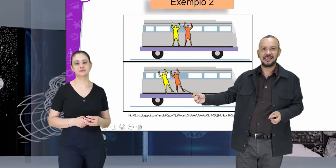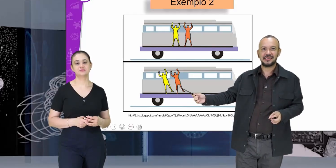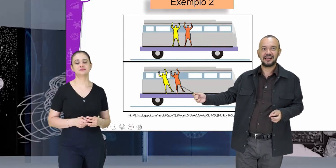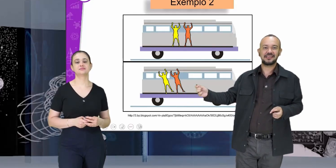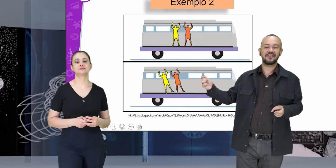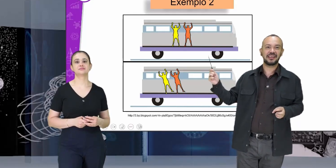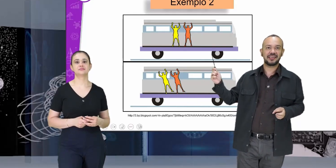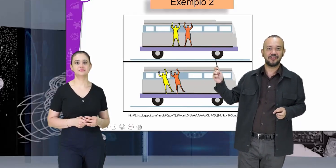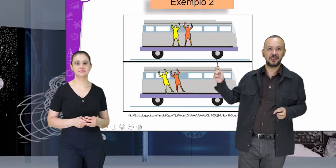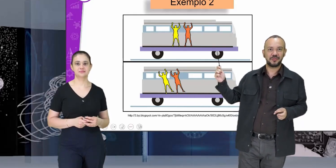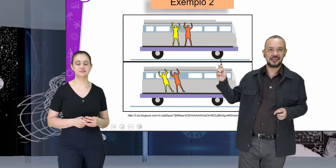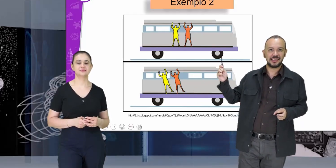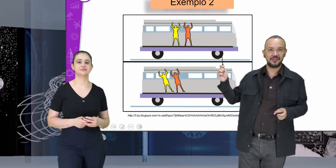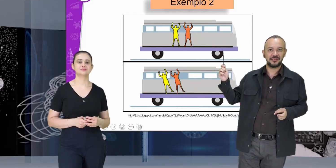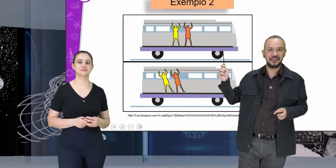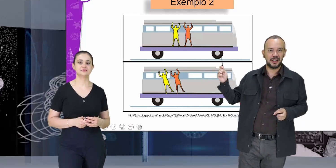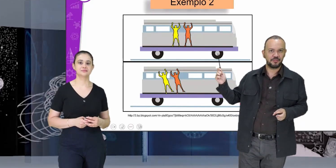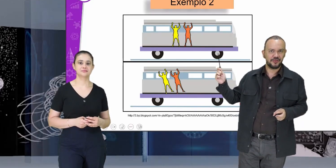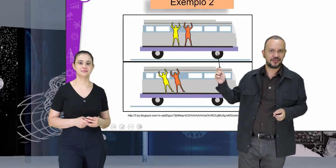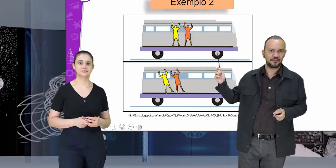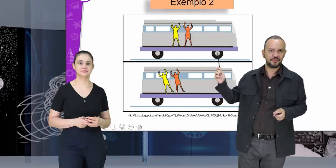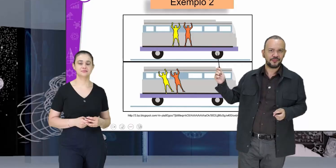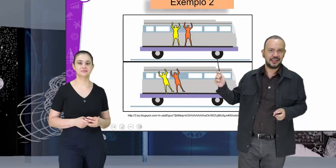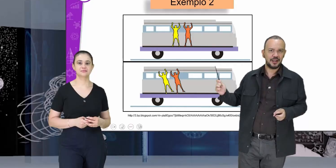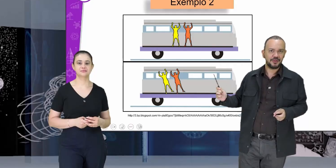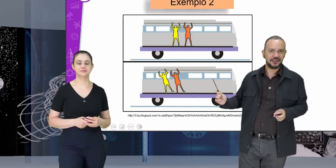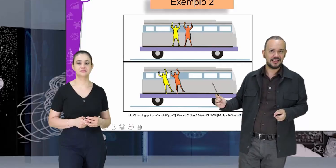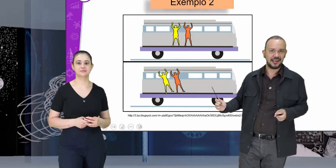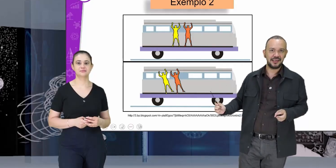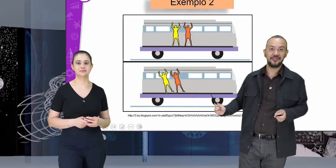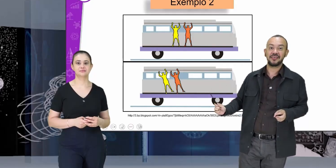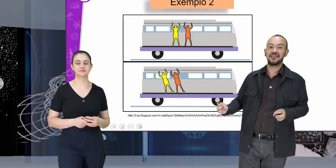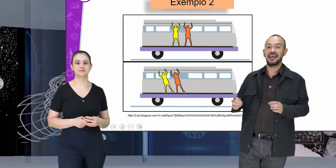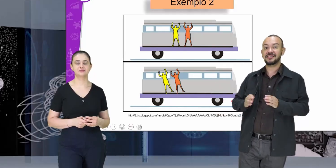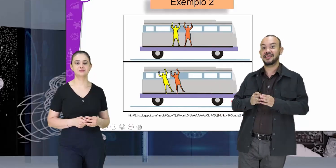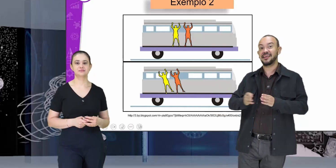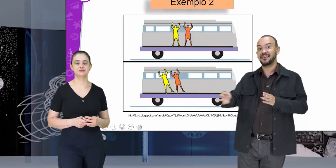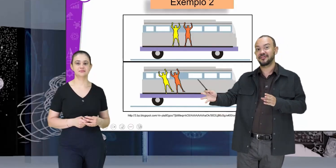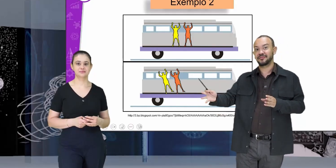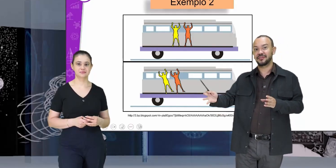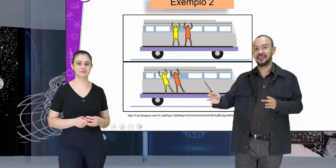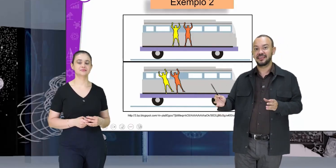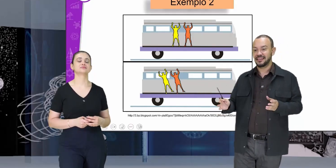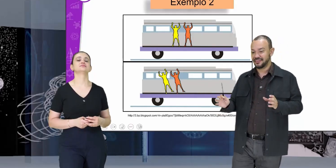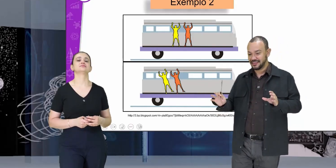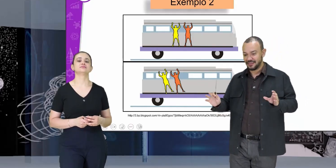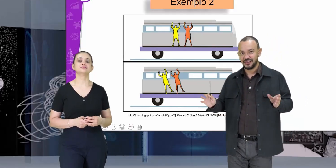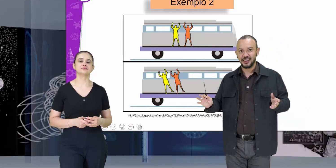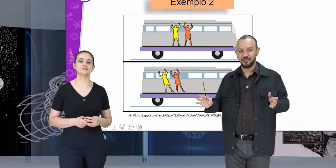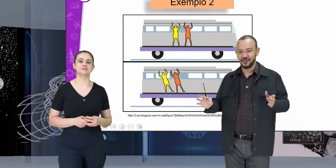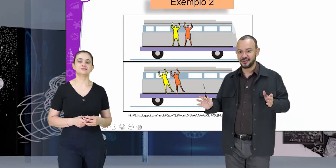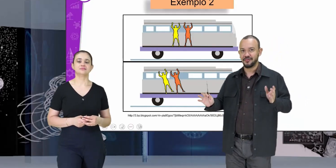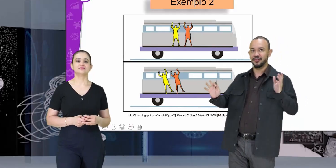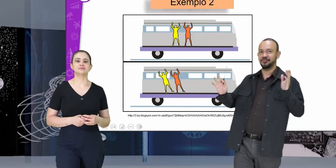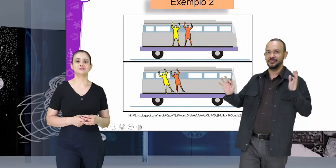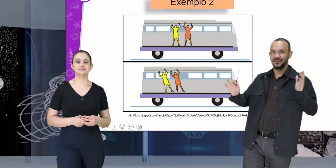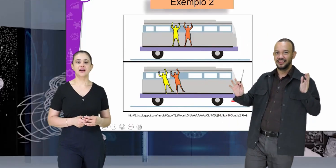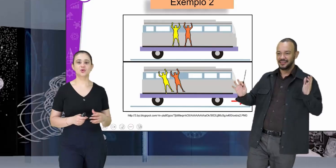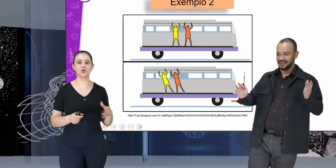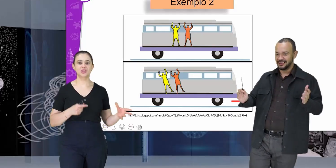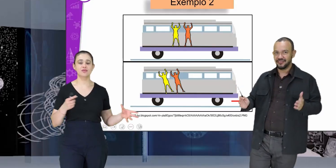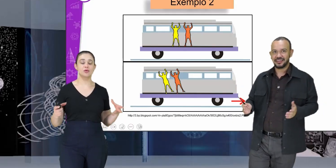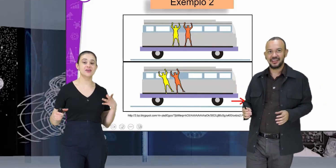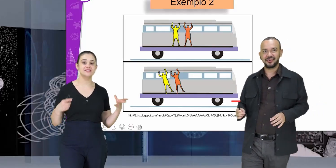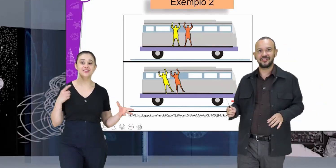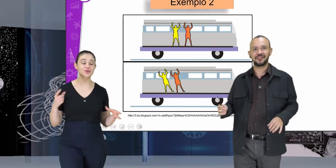para trás. Quer dizer o quê? Que o ônibus estava em repouso e de repente ele saiu acelerado, né? Então ele estava ali em repouso, ó. Aí os